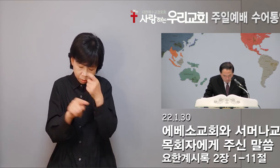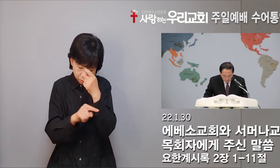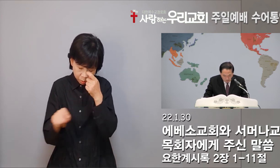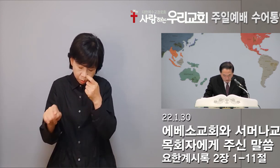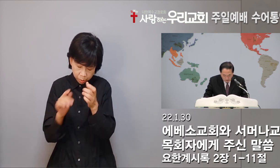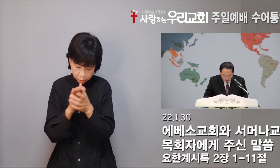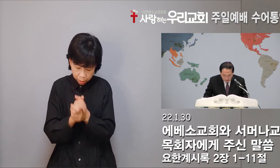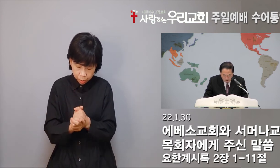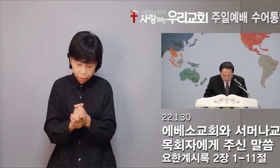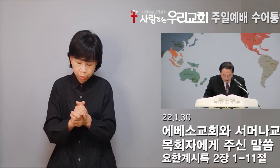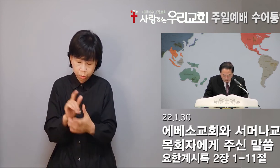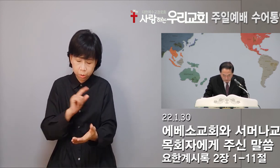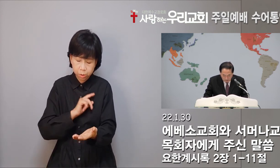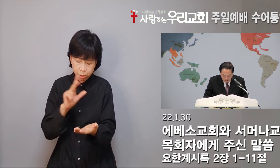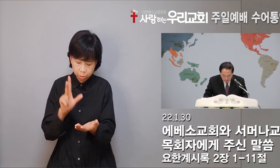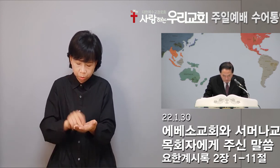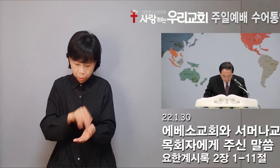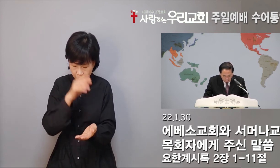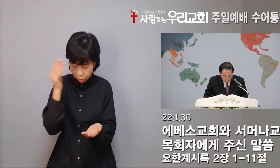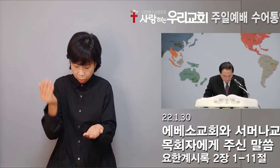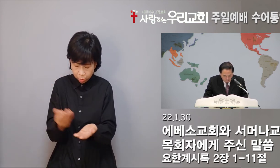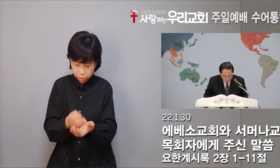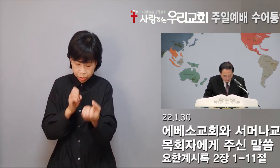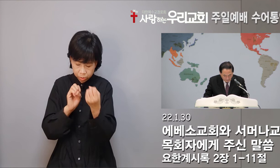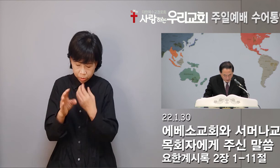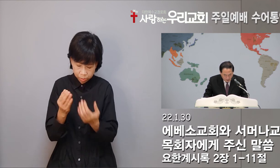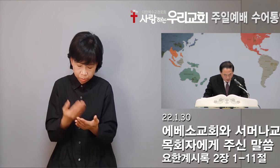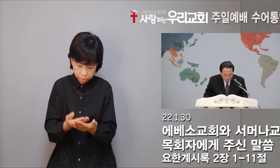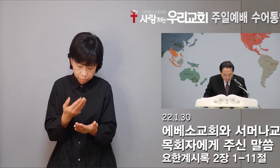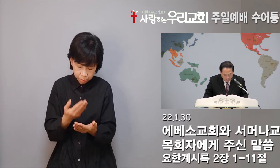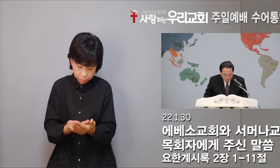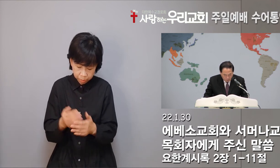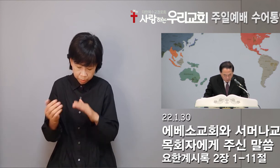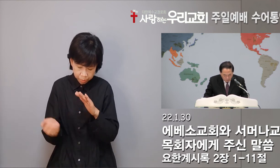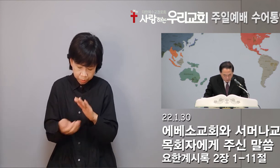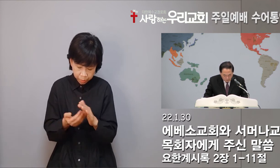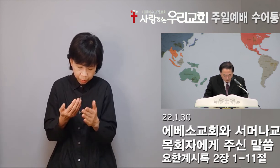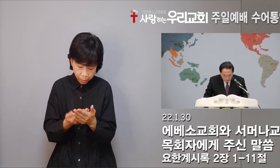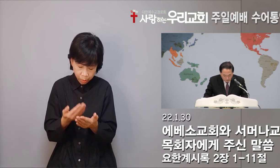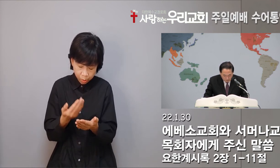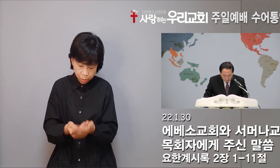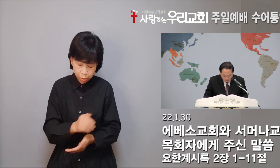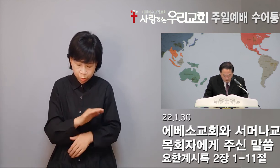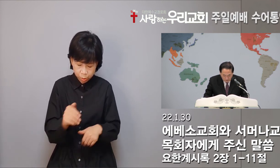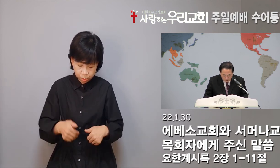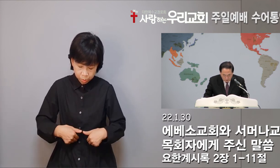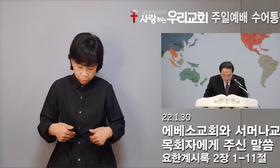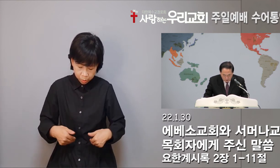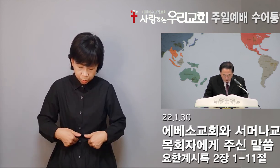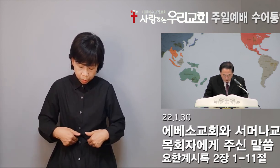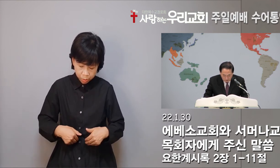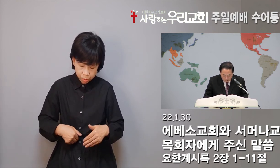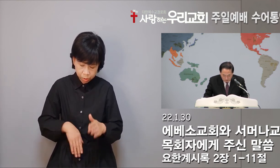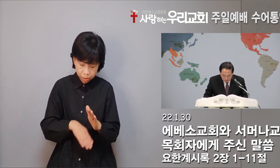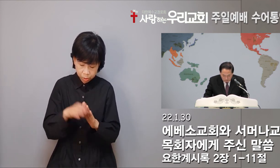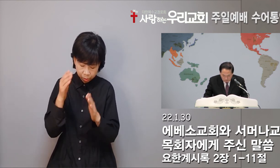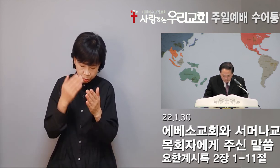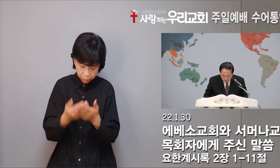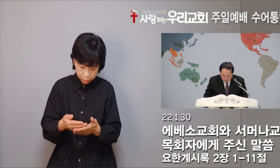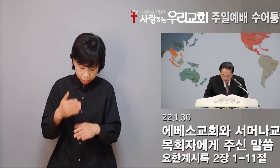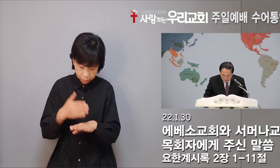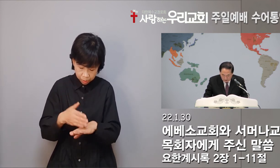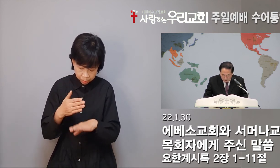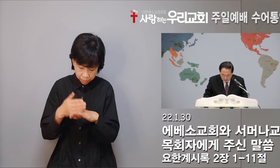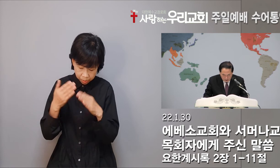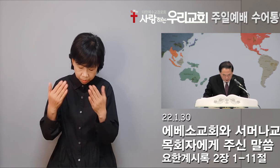기도 제목들이 다 이루게 하여 주시옵소서. 우리의 공급의 필요를 공급하시고 넘치도록 은혜 주신